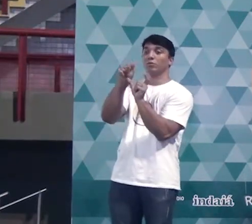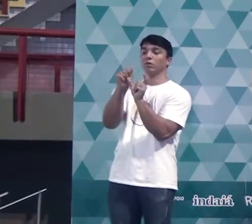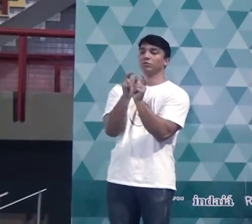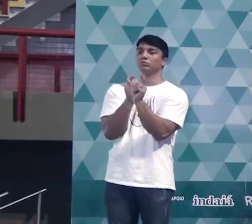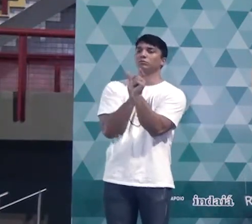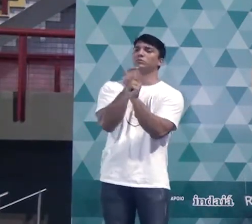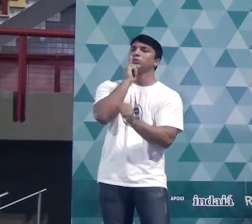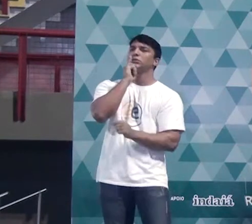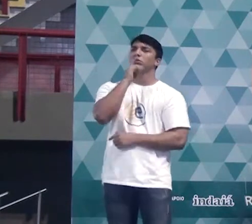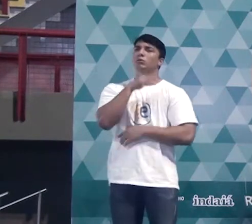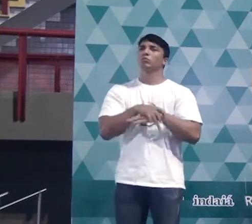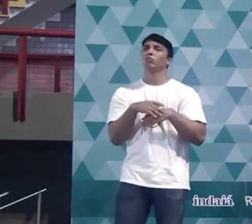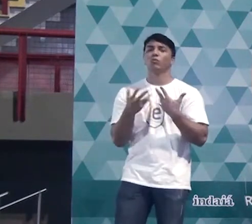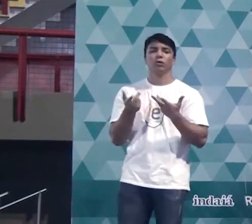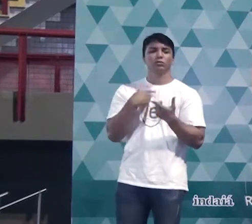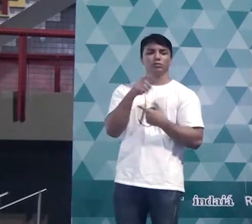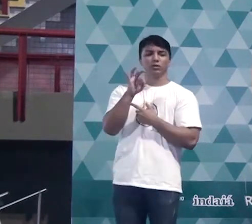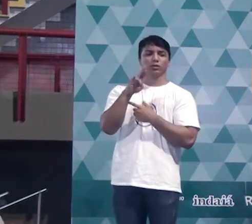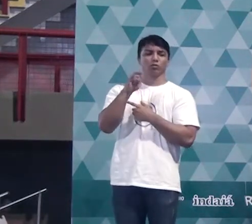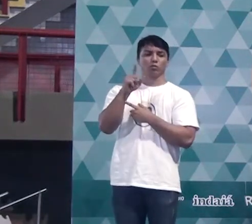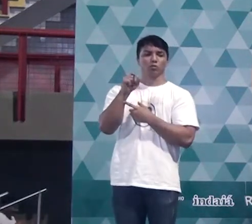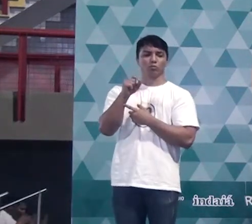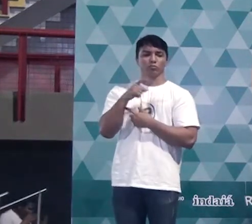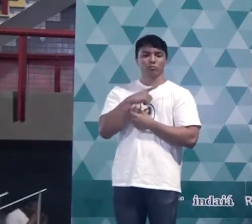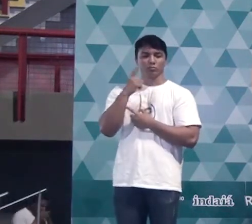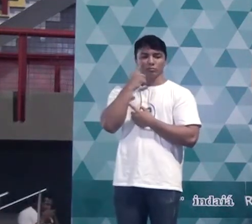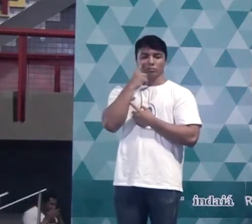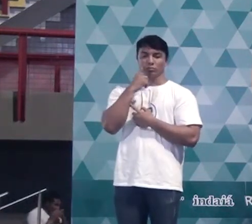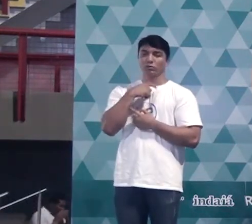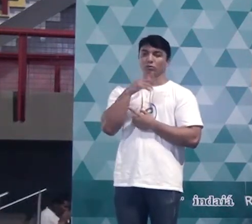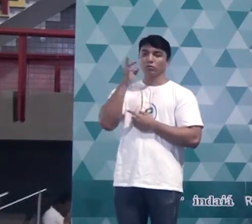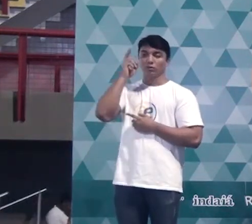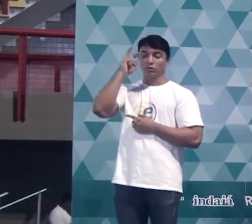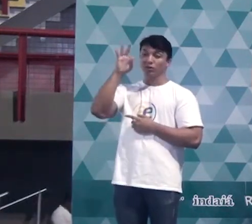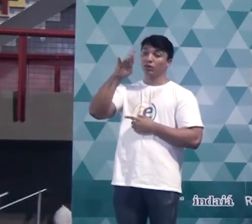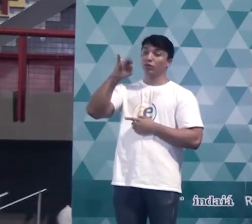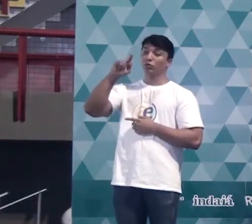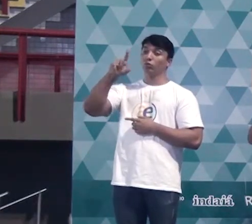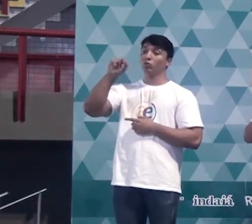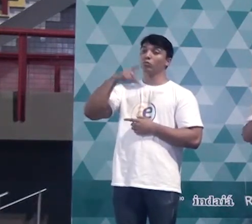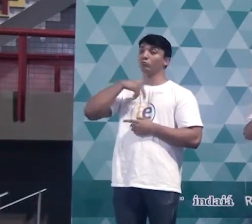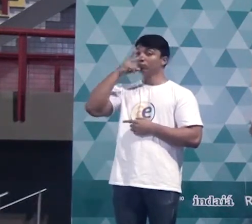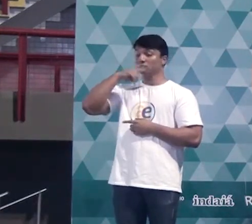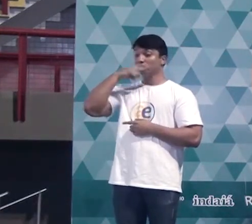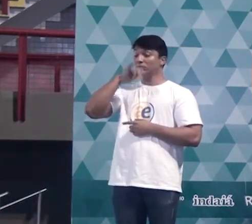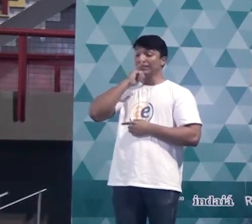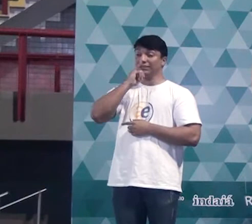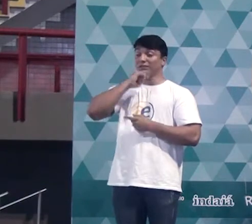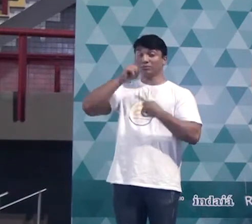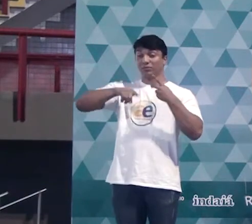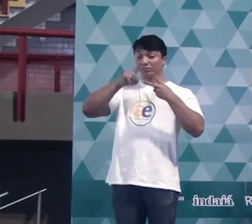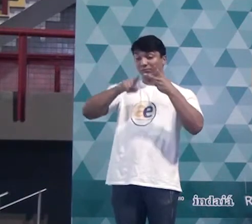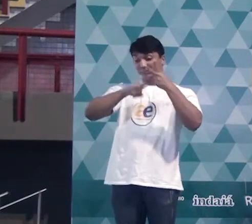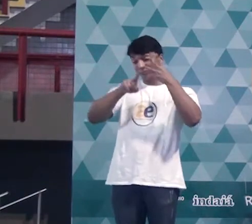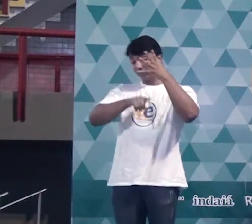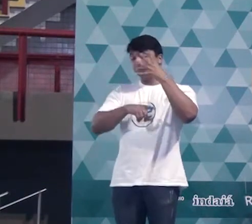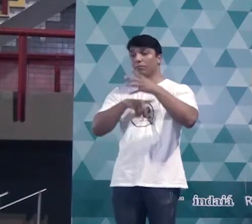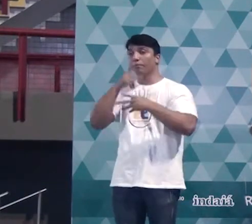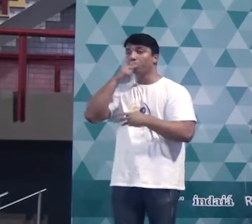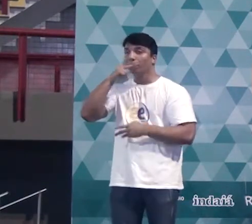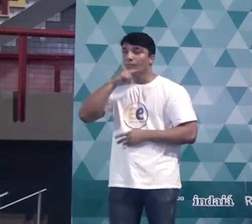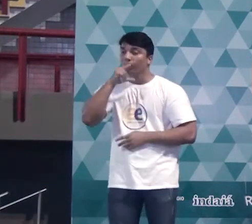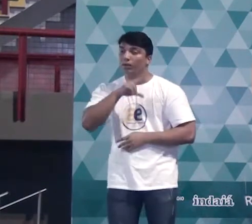pode botar um exemplo diferente, que eu me lembro de tritongo? Eu me lembro de tritongo, e são sempre os mesmos exemplos que os professores botam, né?